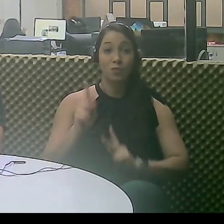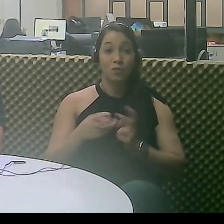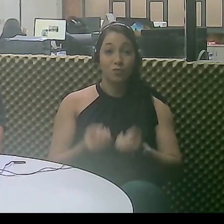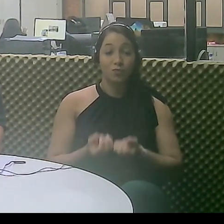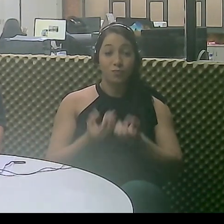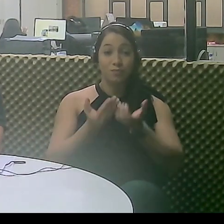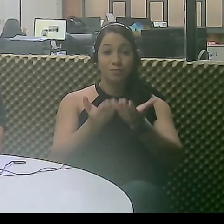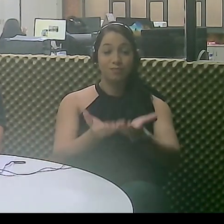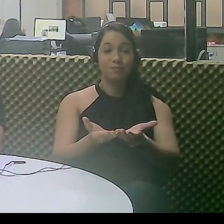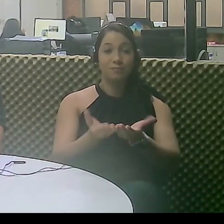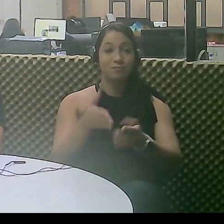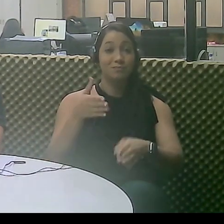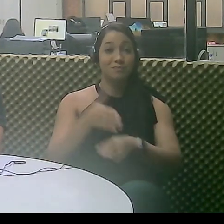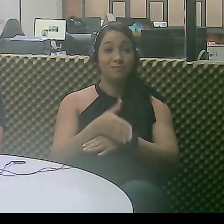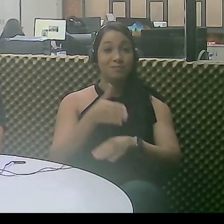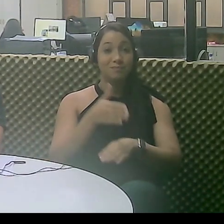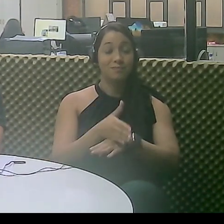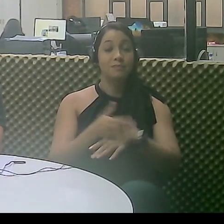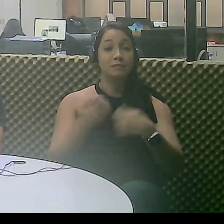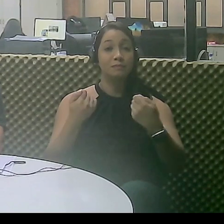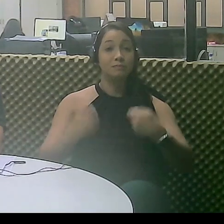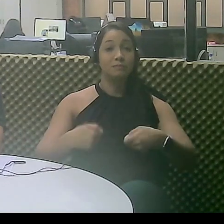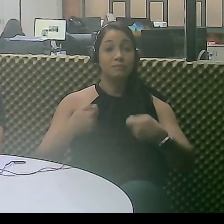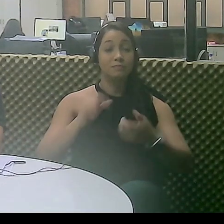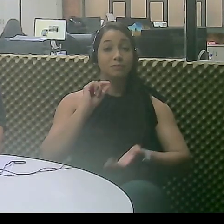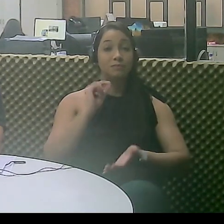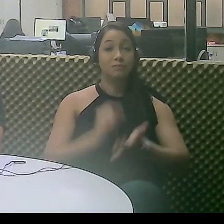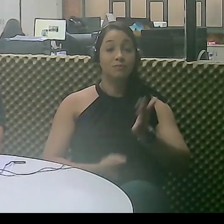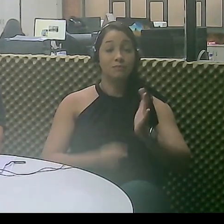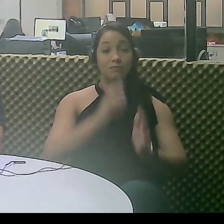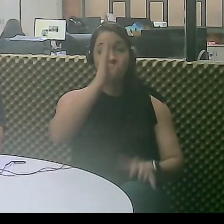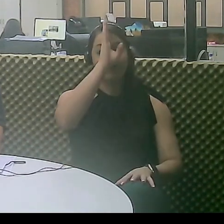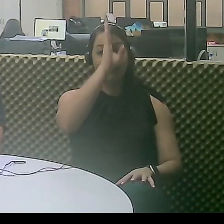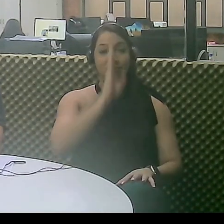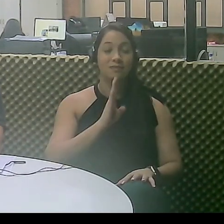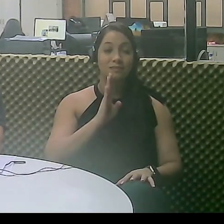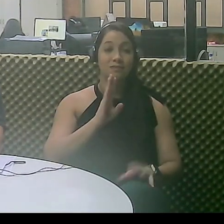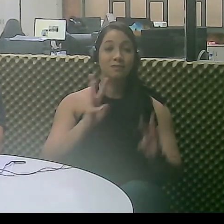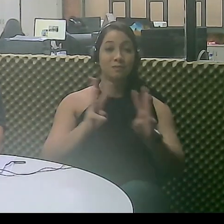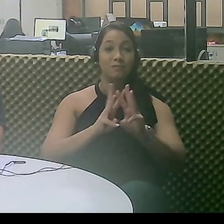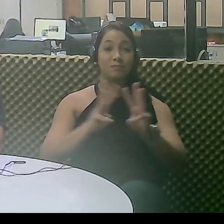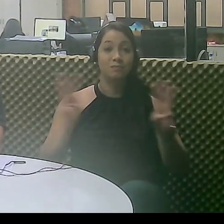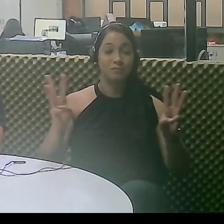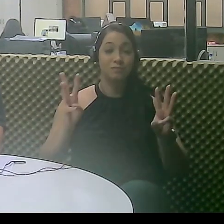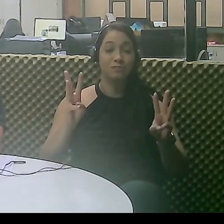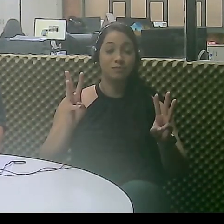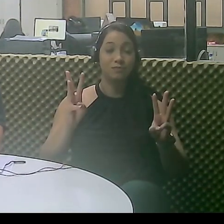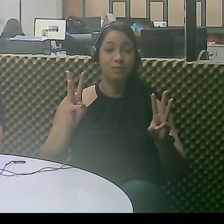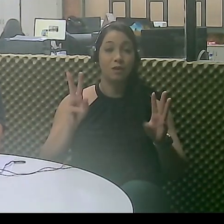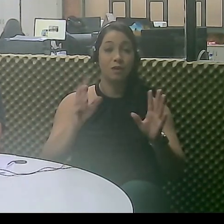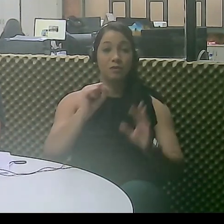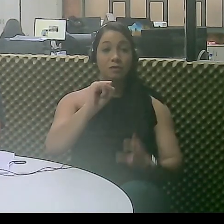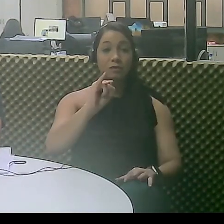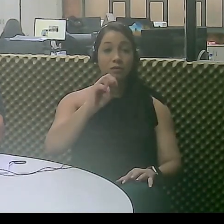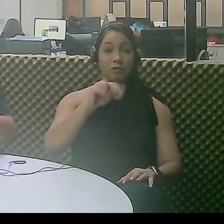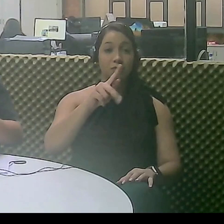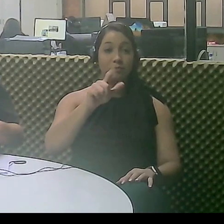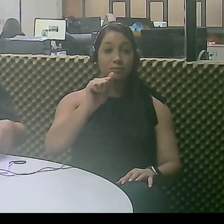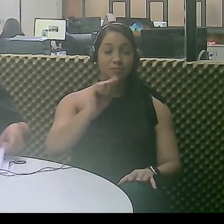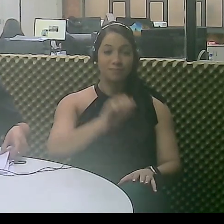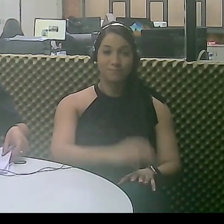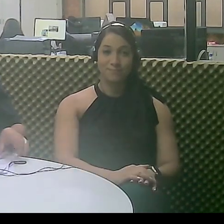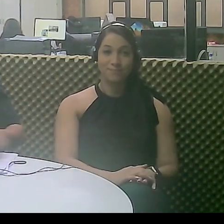população. Para participar, é preciso se cadastrar gratuitamente na página do Fórum, na plataforma Simpla.